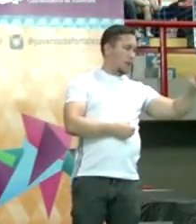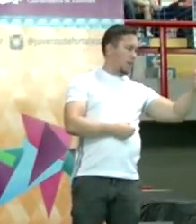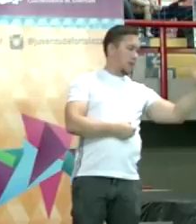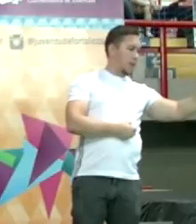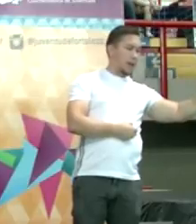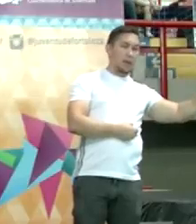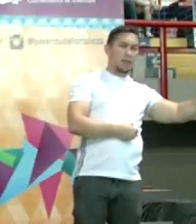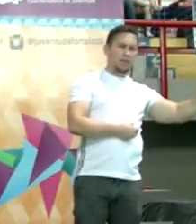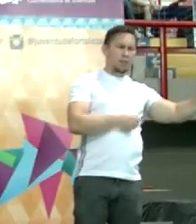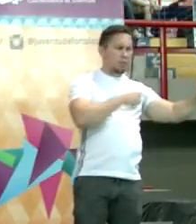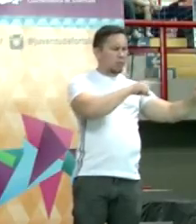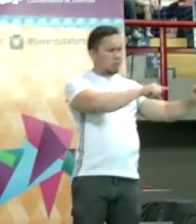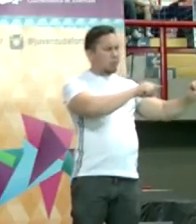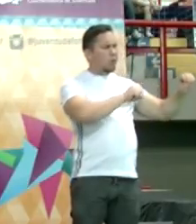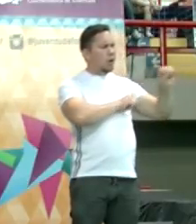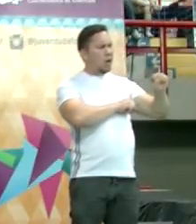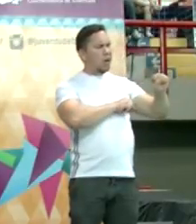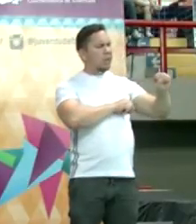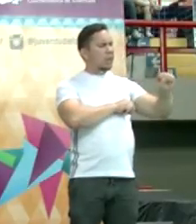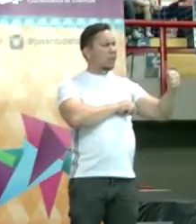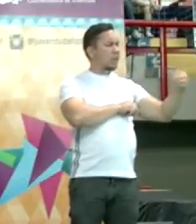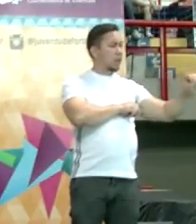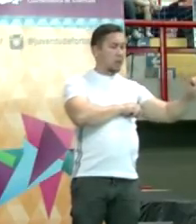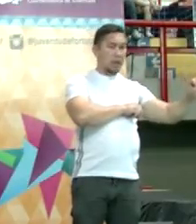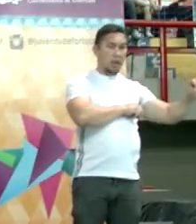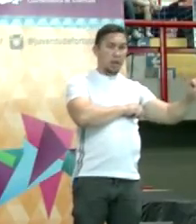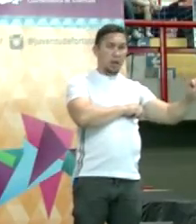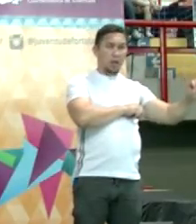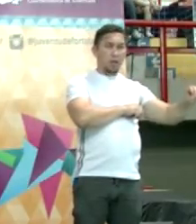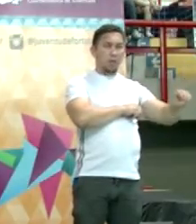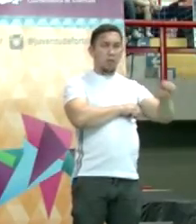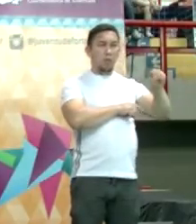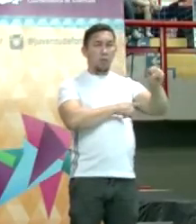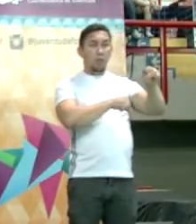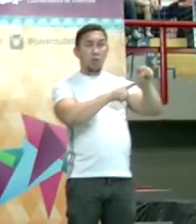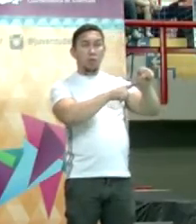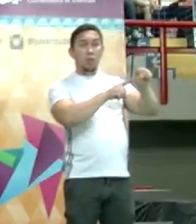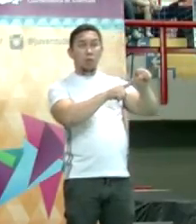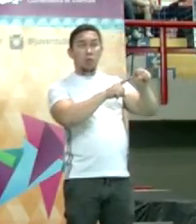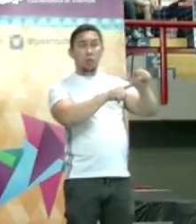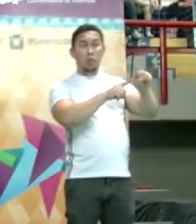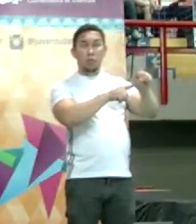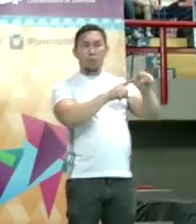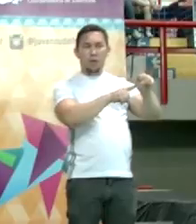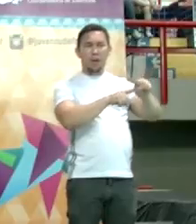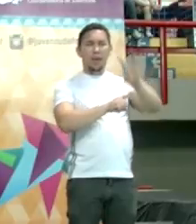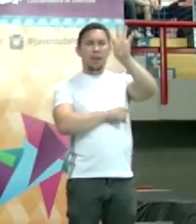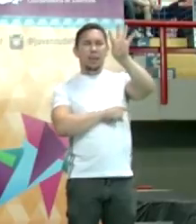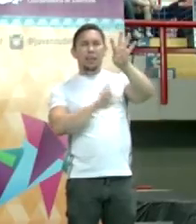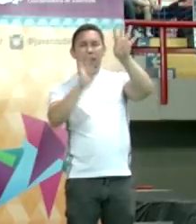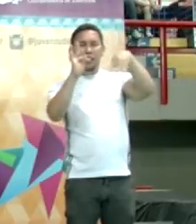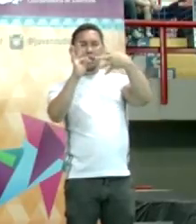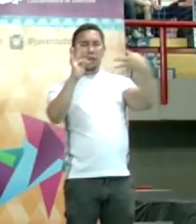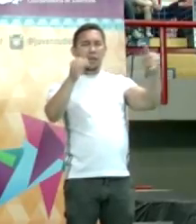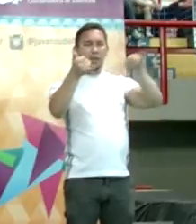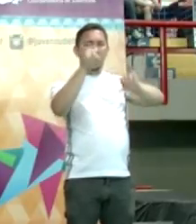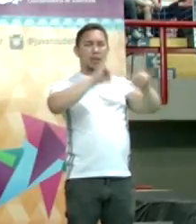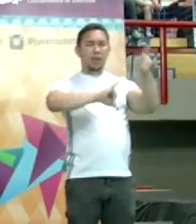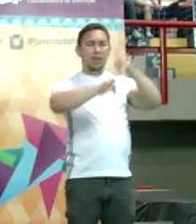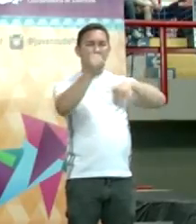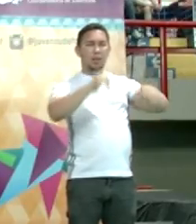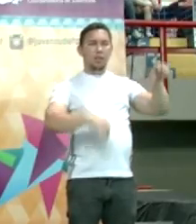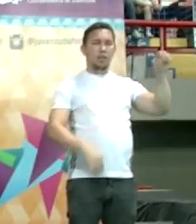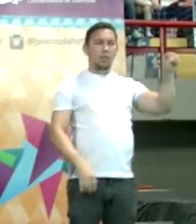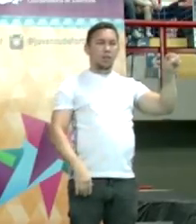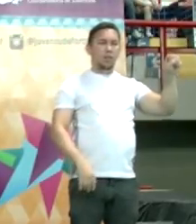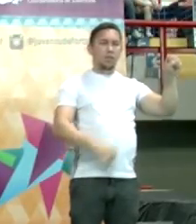S10. O que é isso? O S é o símbolo de um elemento químico da tabela periódica. Que elemento é esse,